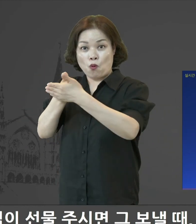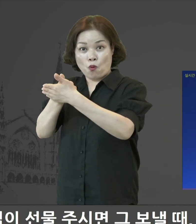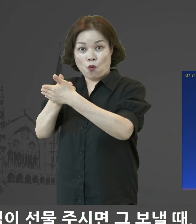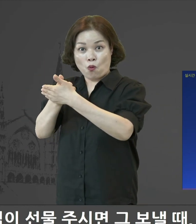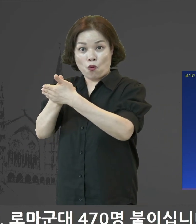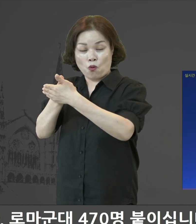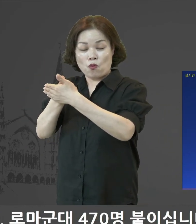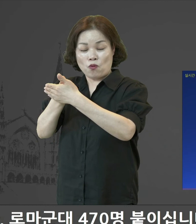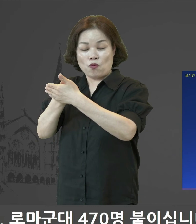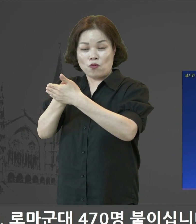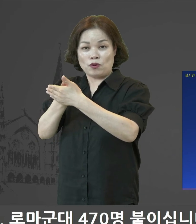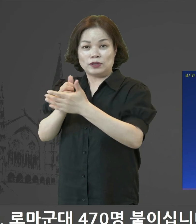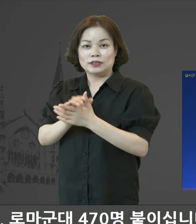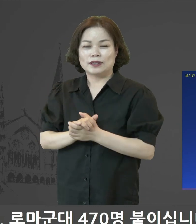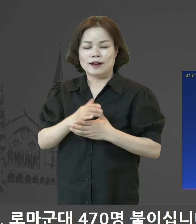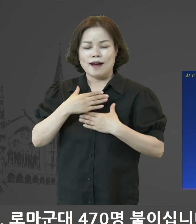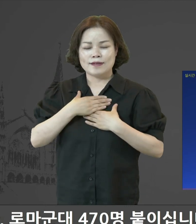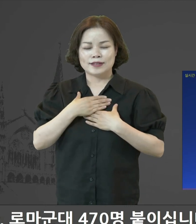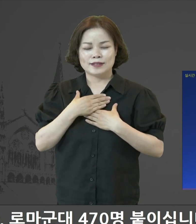이